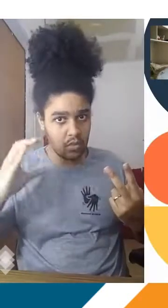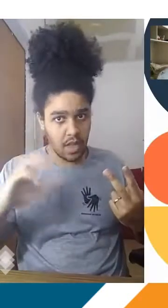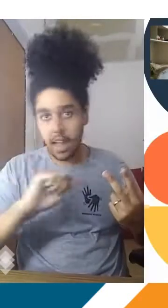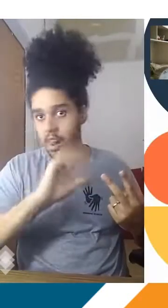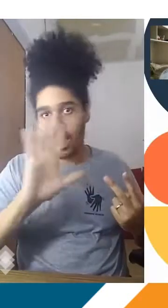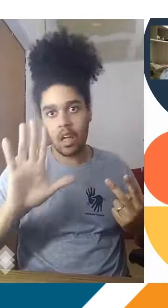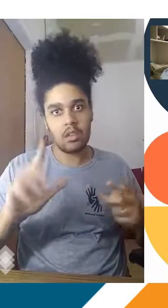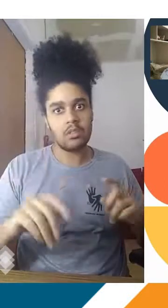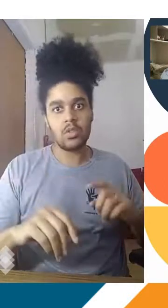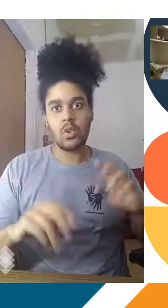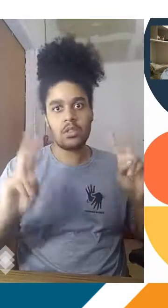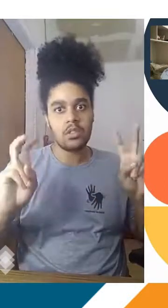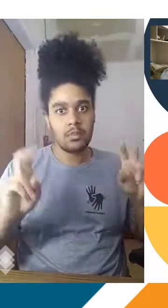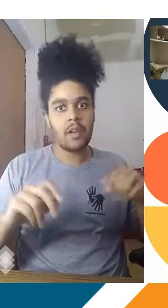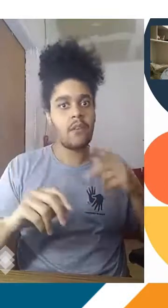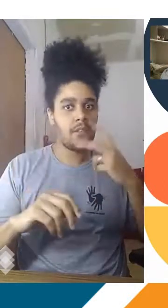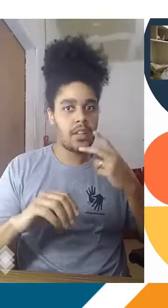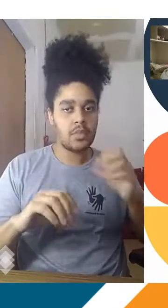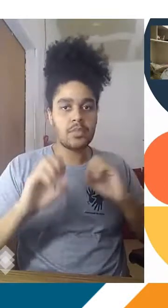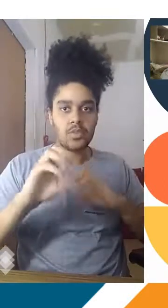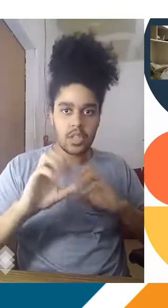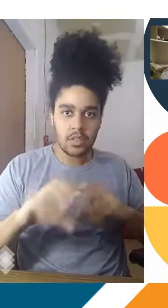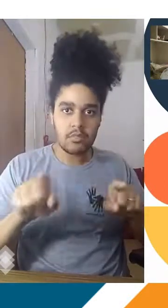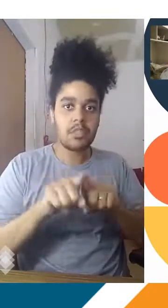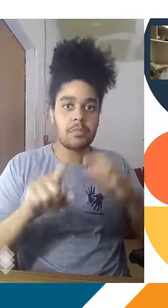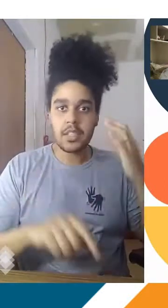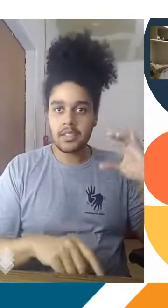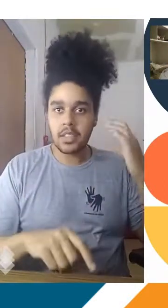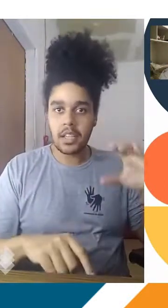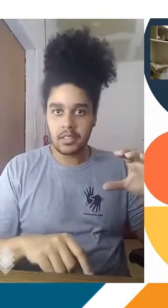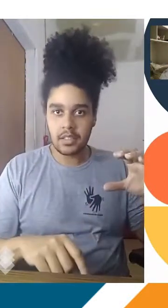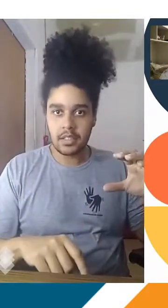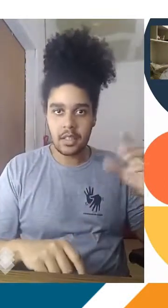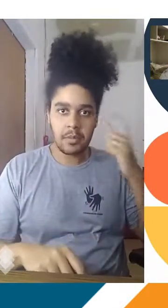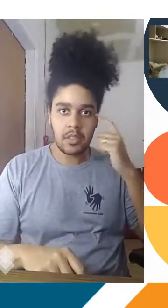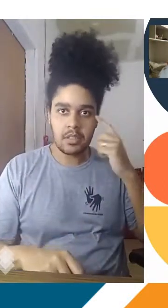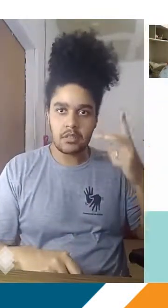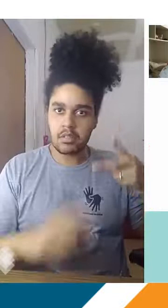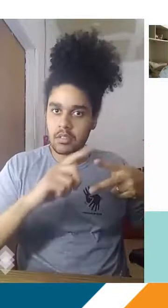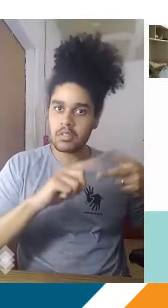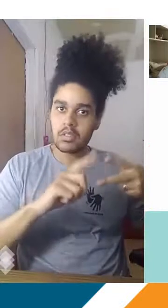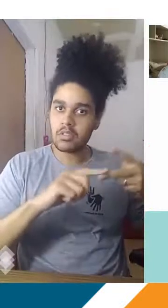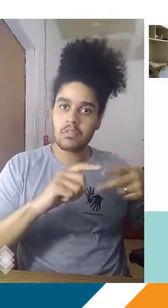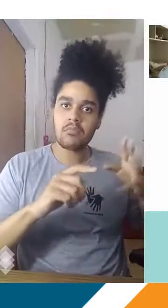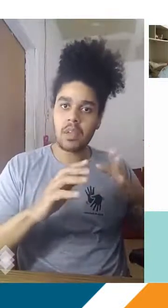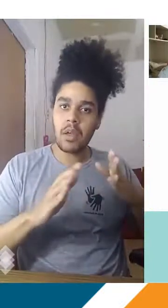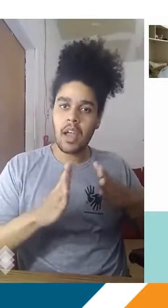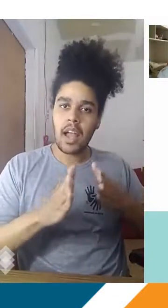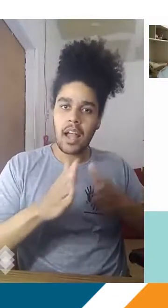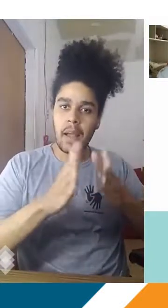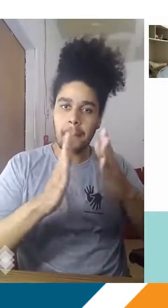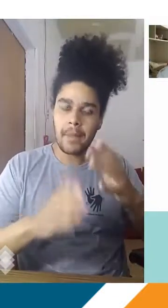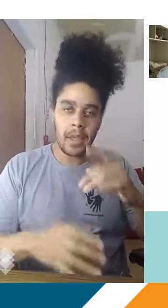sobre a ciência, fica claro para a gente que o tema tem a ver com educação e tem a ver com ciência. Quando a gente pensa sobre esses dois, então a gente